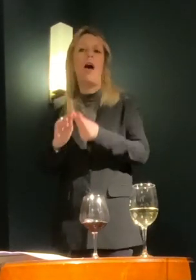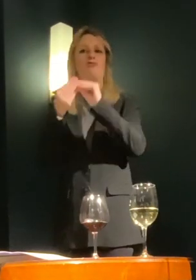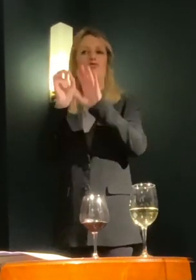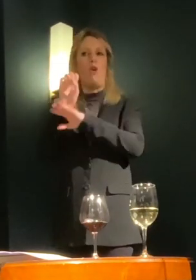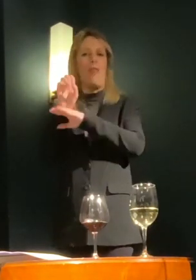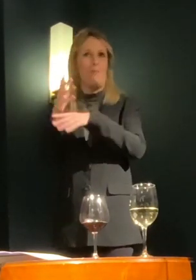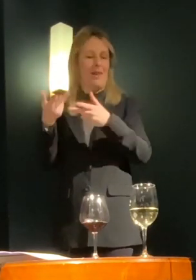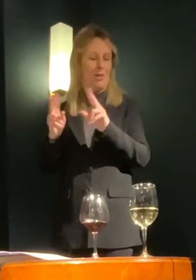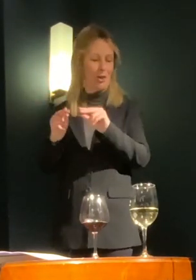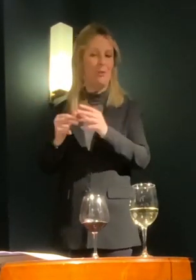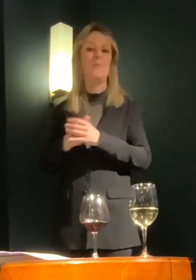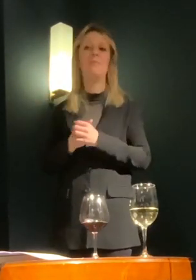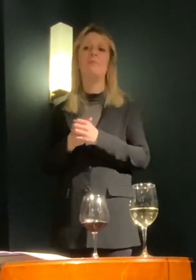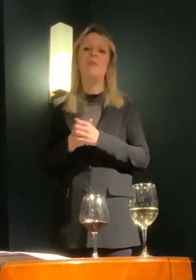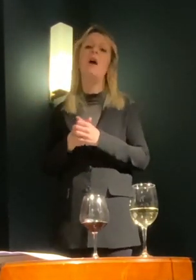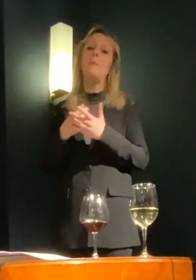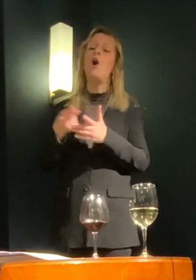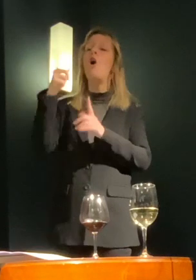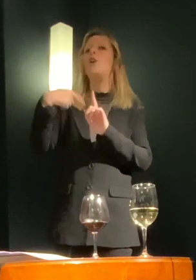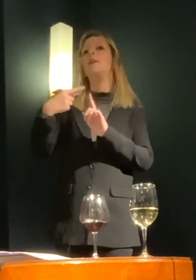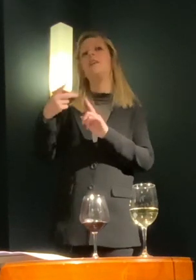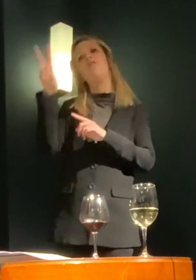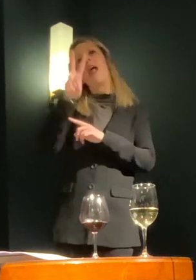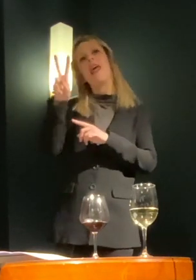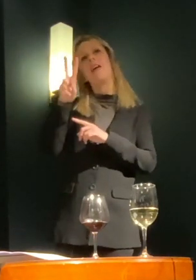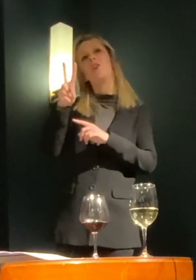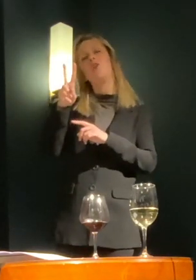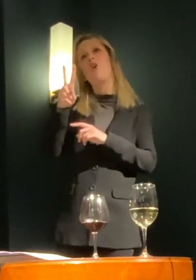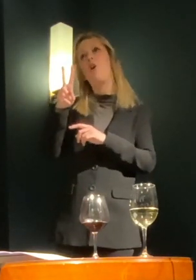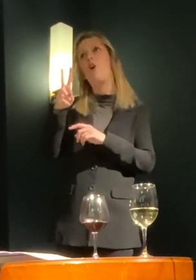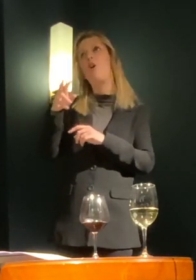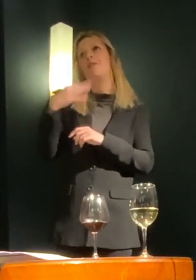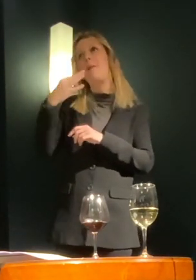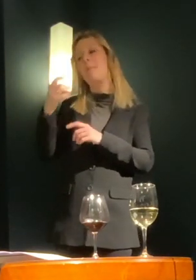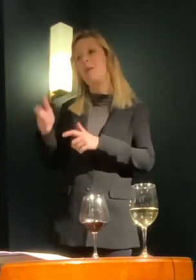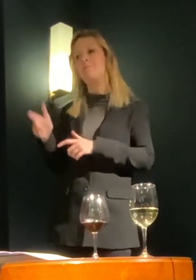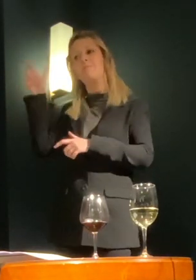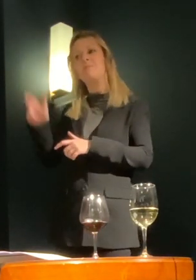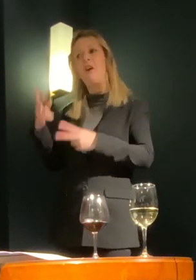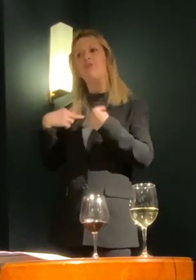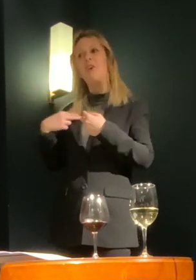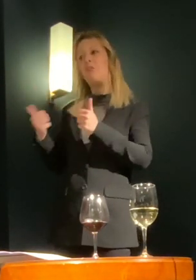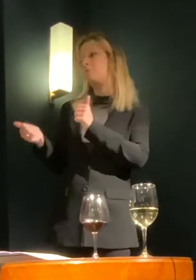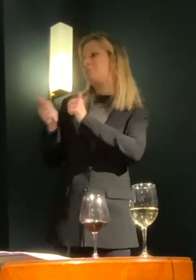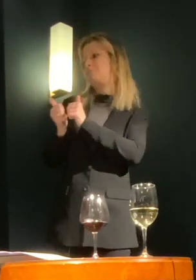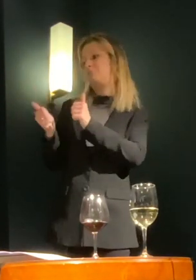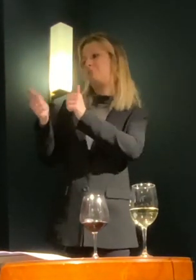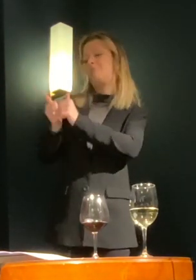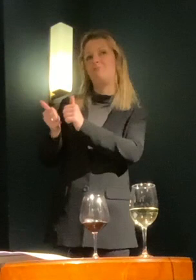realtà Valerio ha cominciato a vivere vicino a me e io pezzo per pezzo gli ho costruito tutto un mondo intorno.